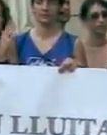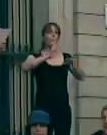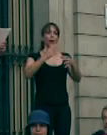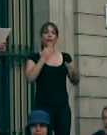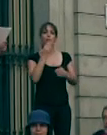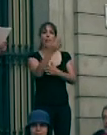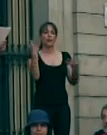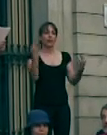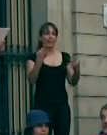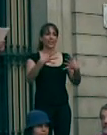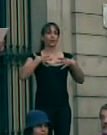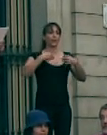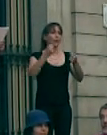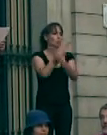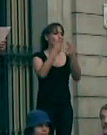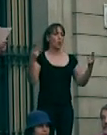Avui som aquí,